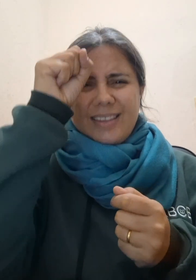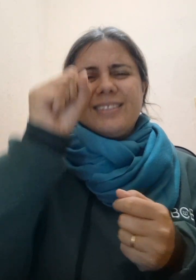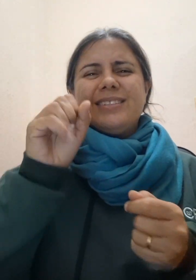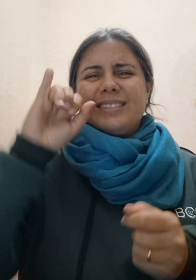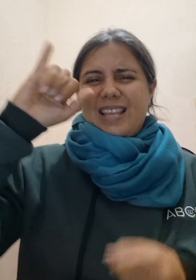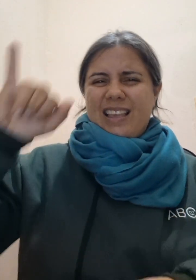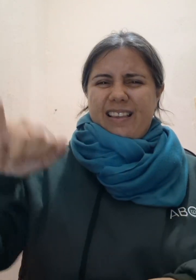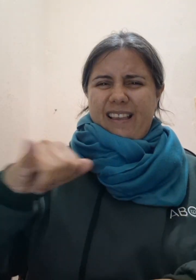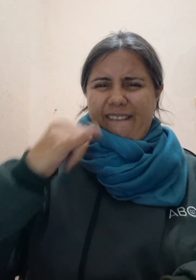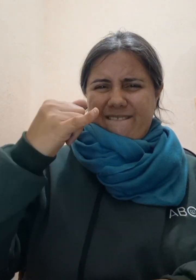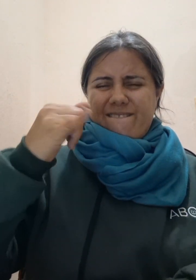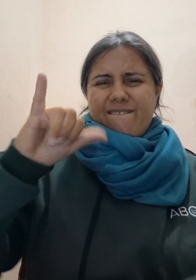Ok?